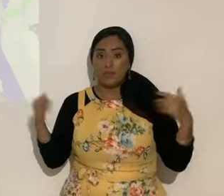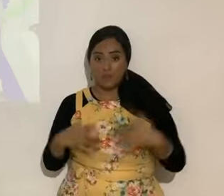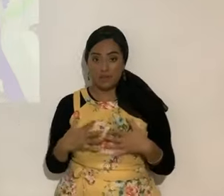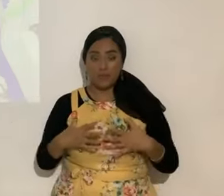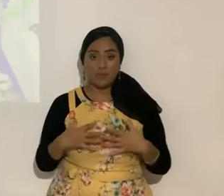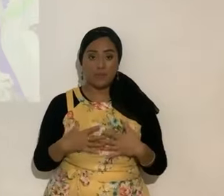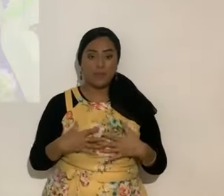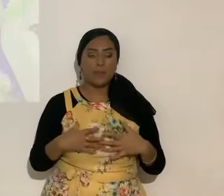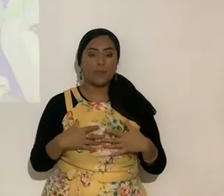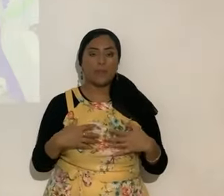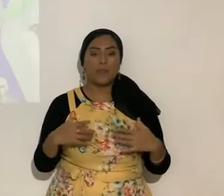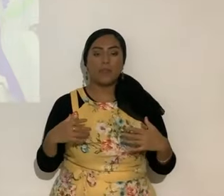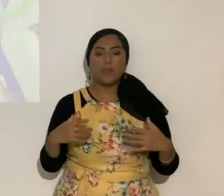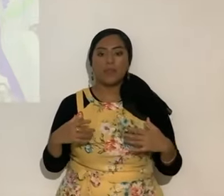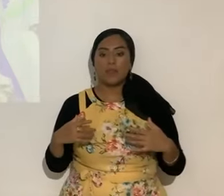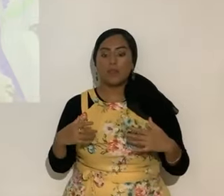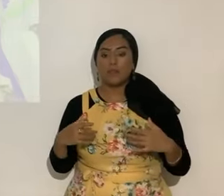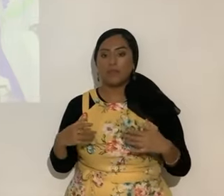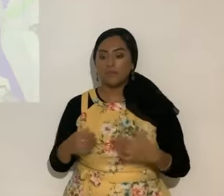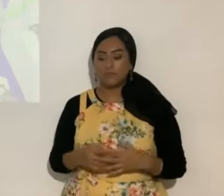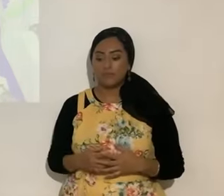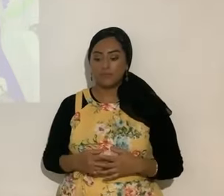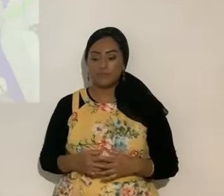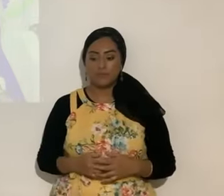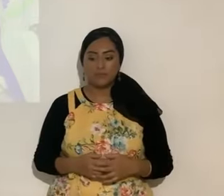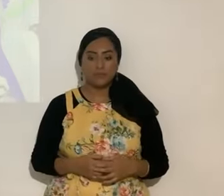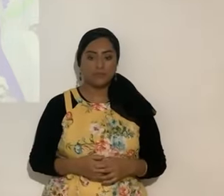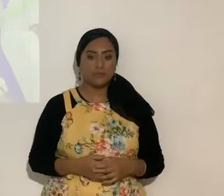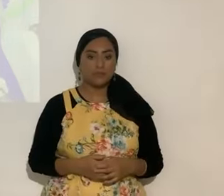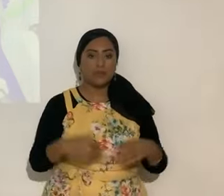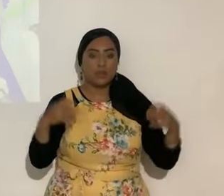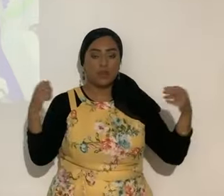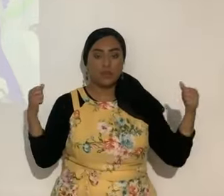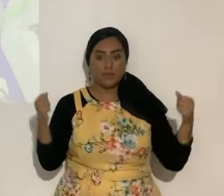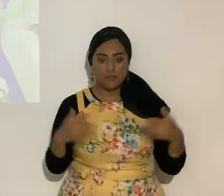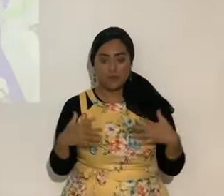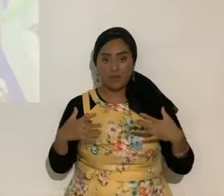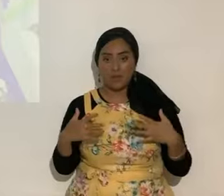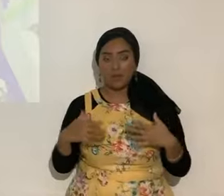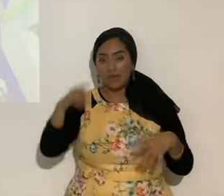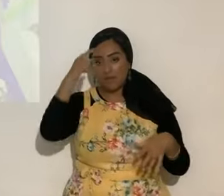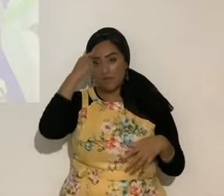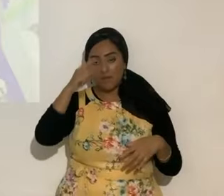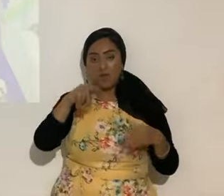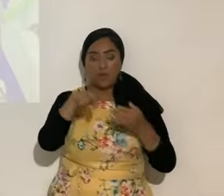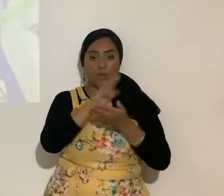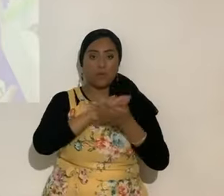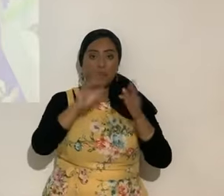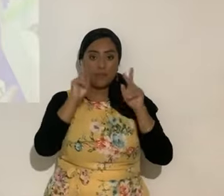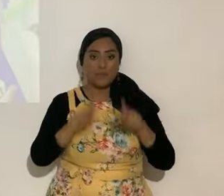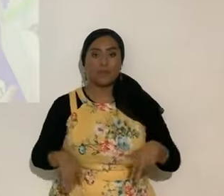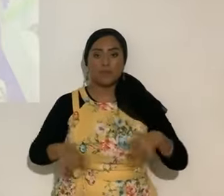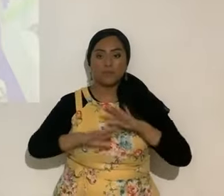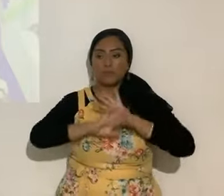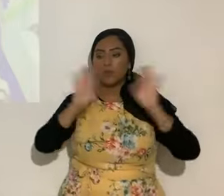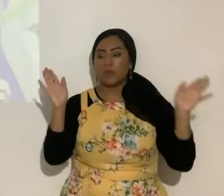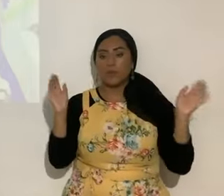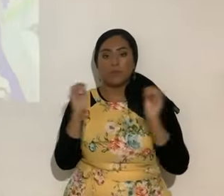mucha atención, voy a desglosar, porque nada más anoté ideas, entonces, el miedo, para un santo, ya no hay,